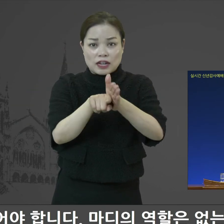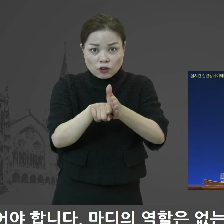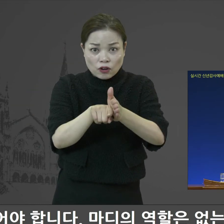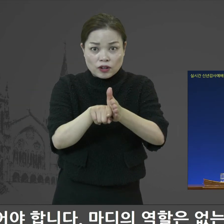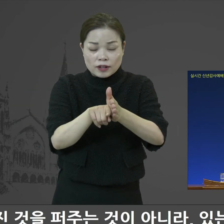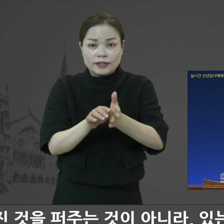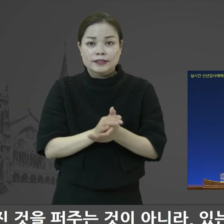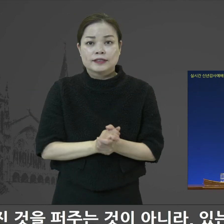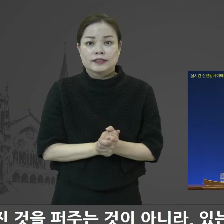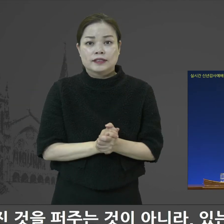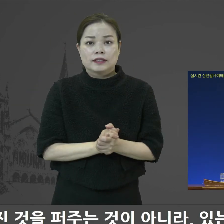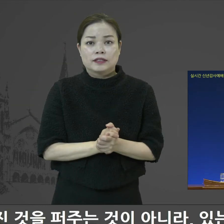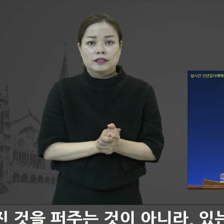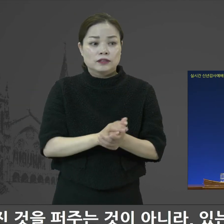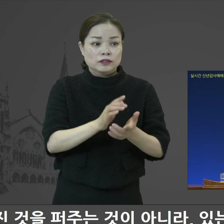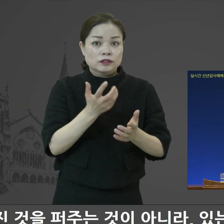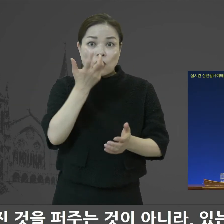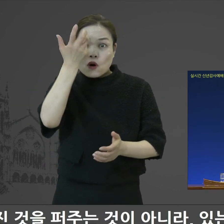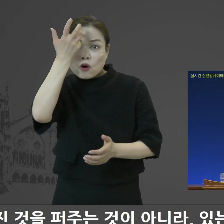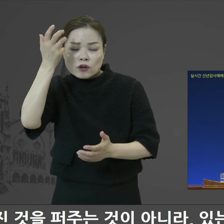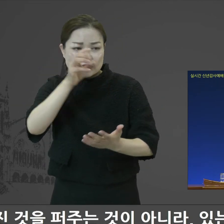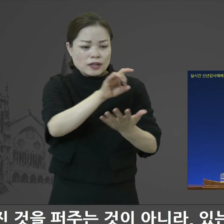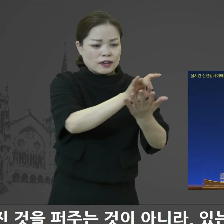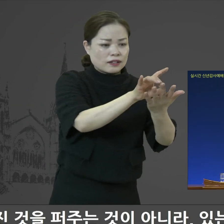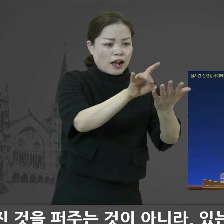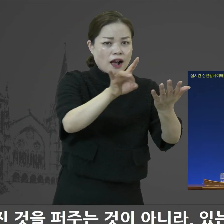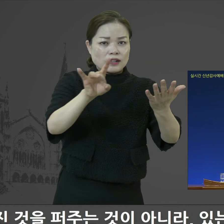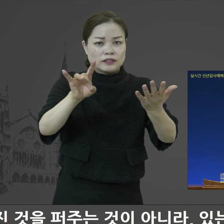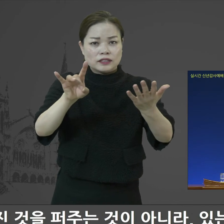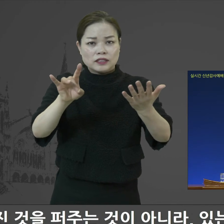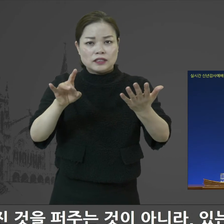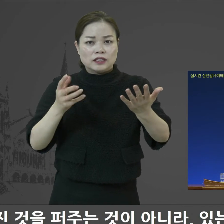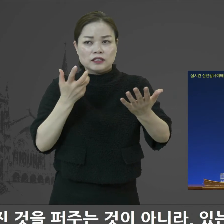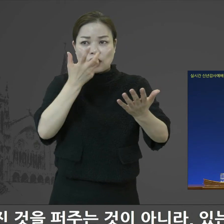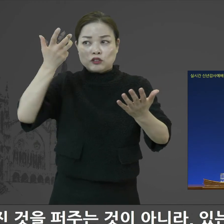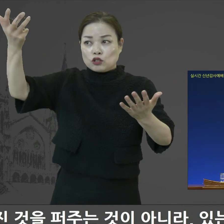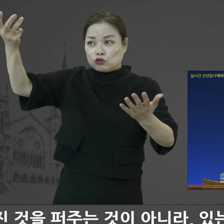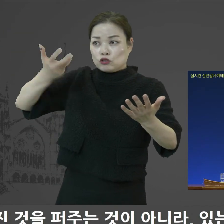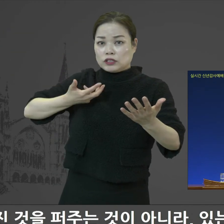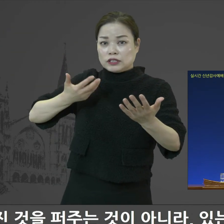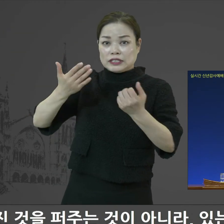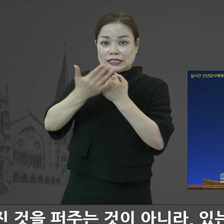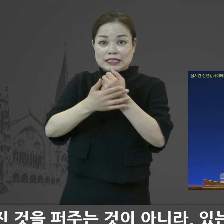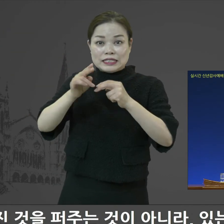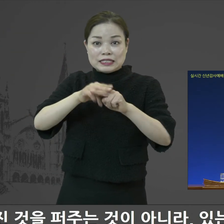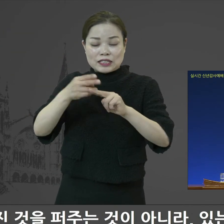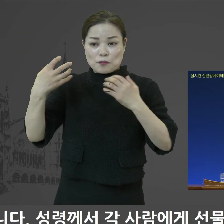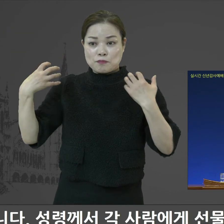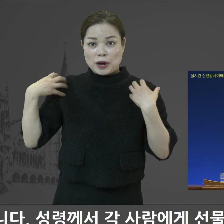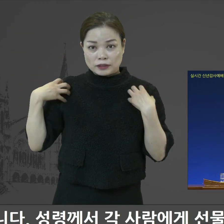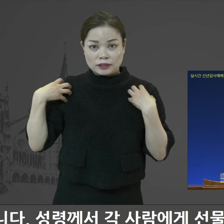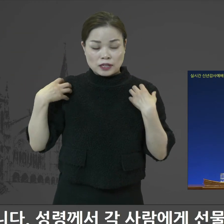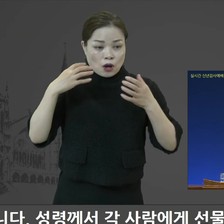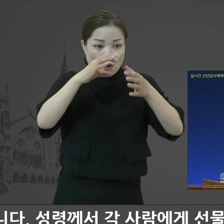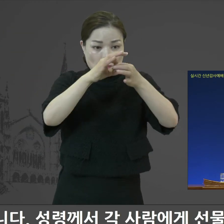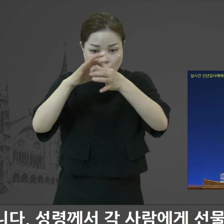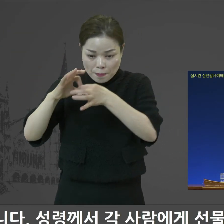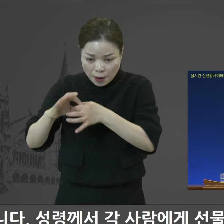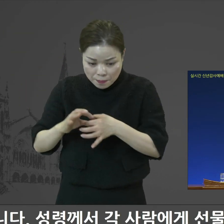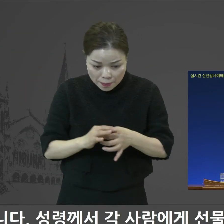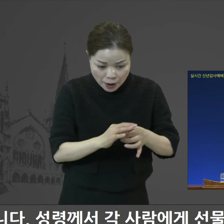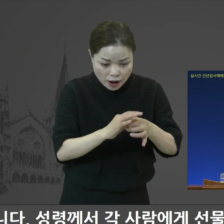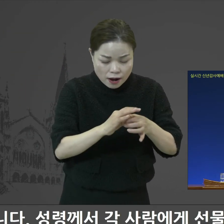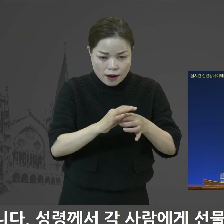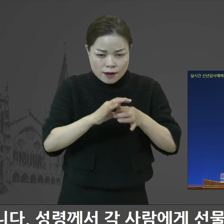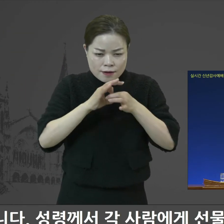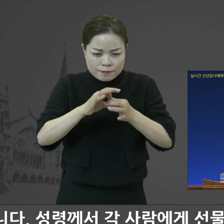사실이죠. 그래서 성령께서 각 사람에게 선물로 주신 그 은사들이 결합되고 연결되어서, 마디를